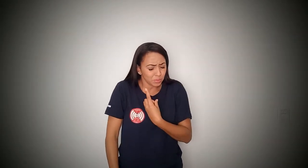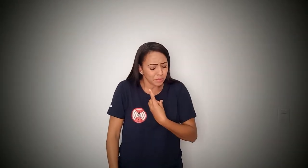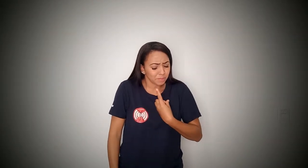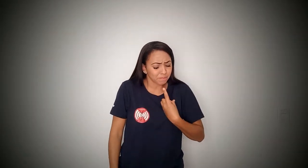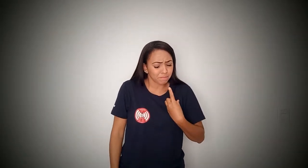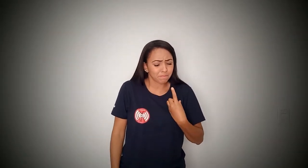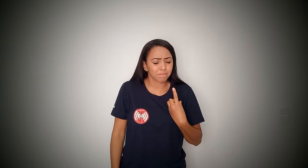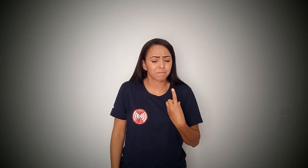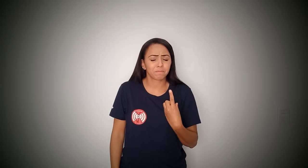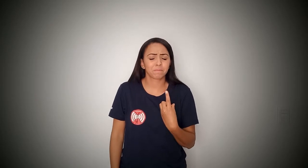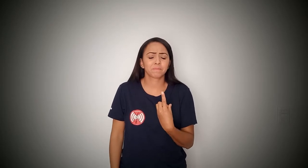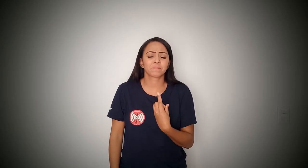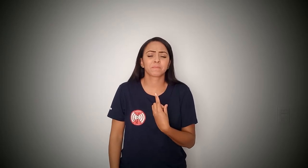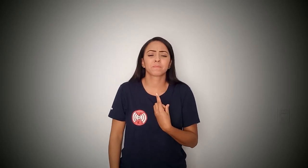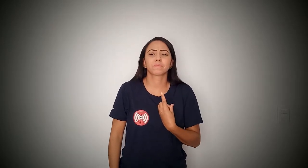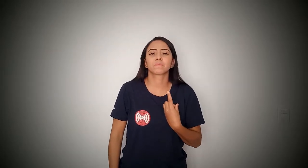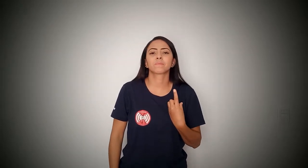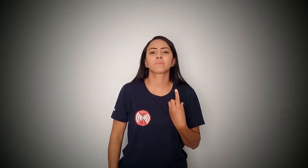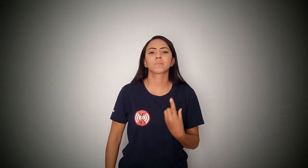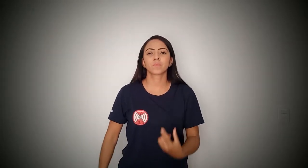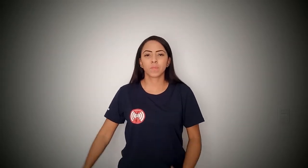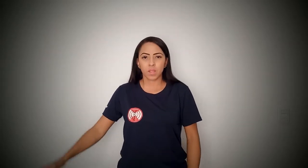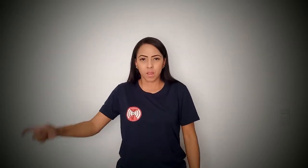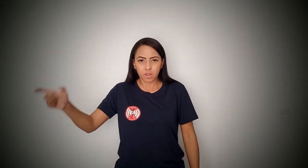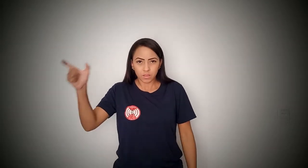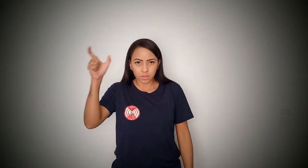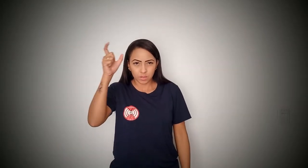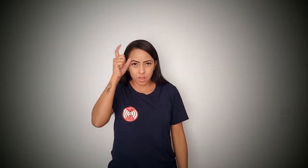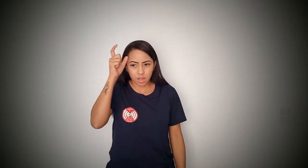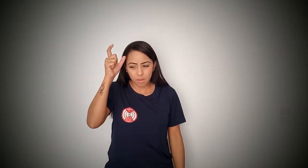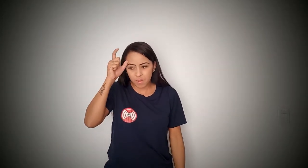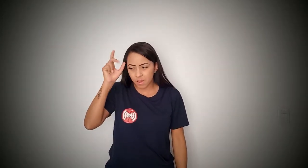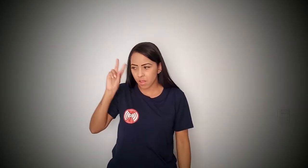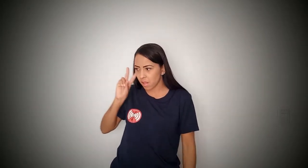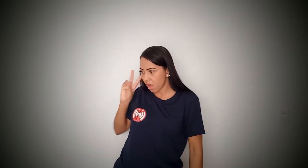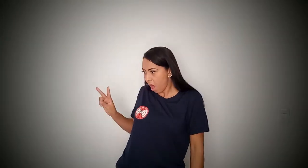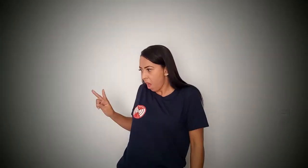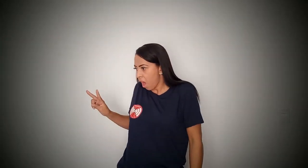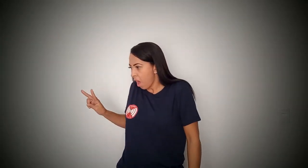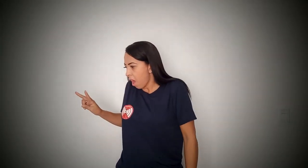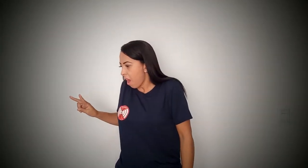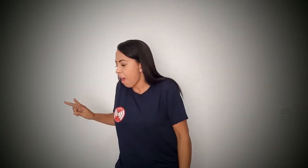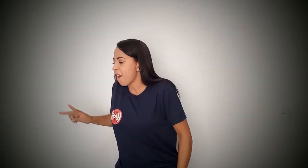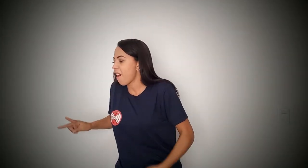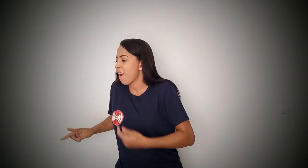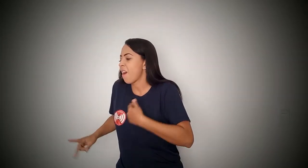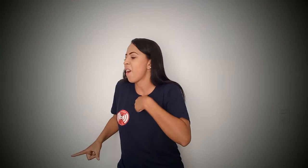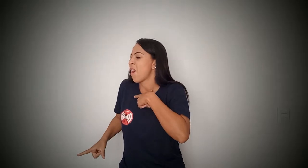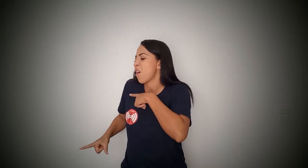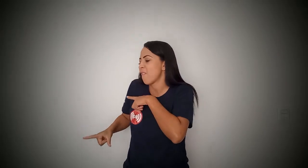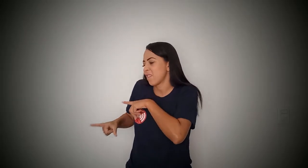Filho. A guerra começou, a morte